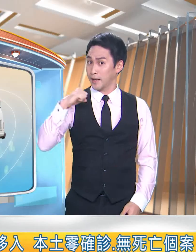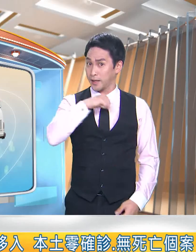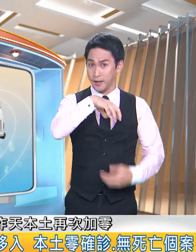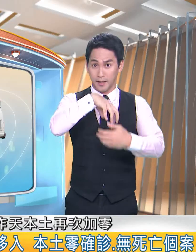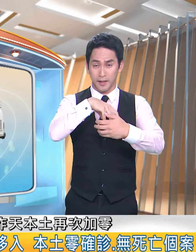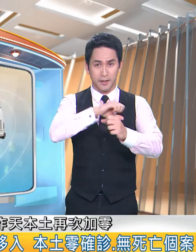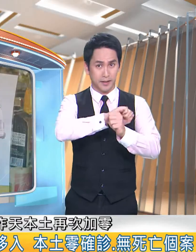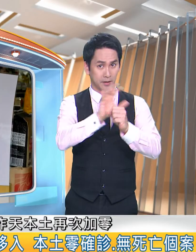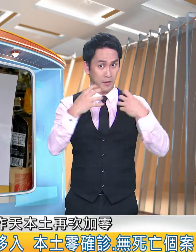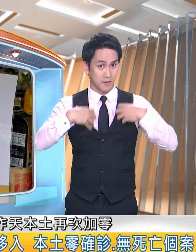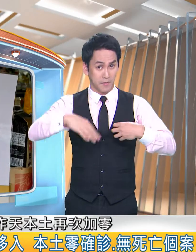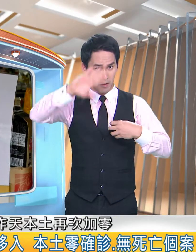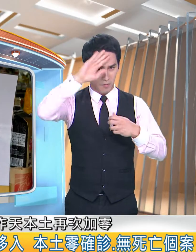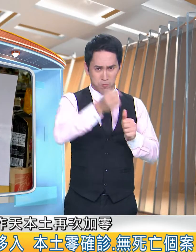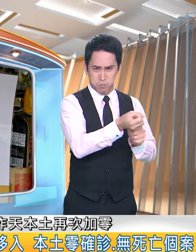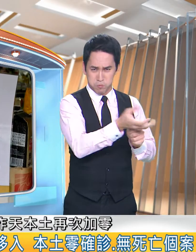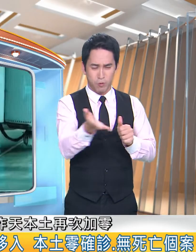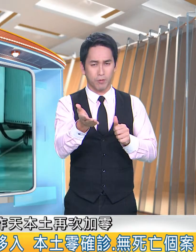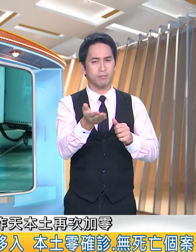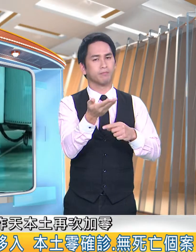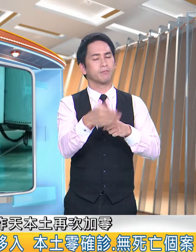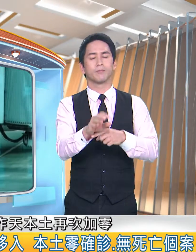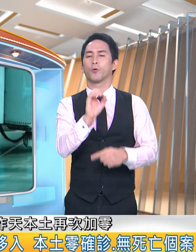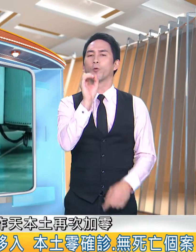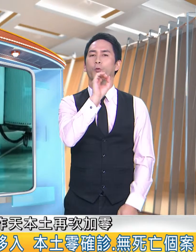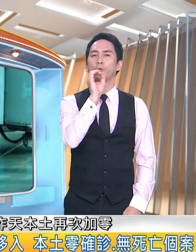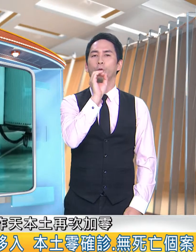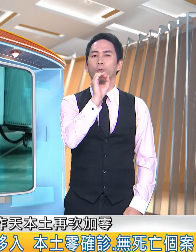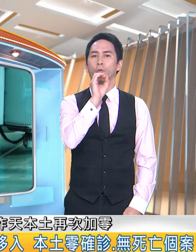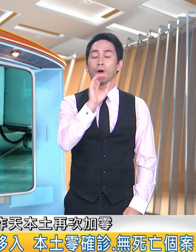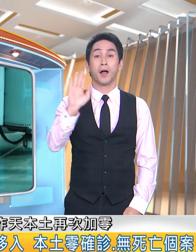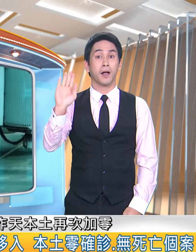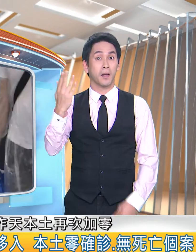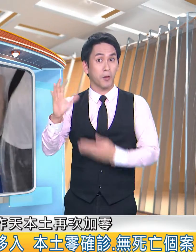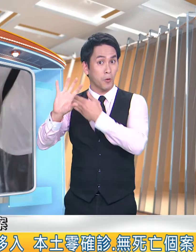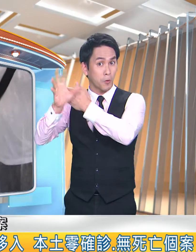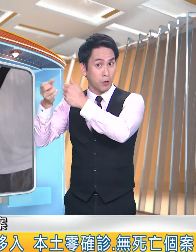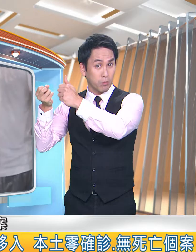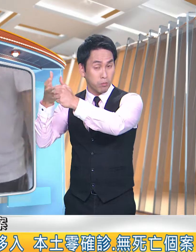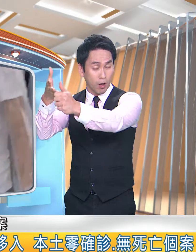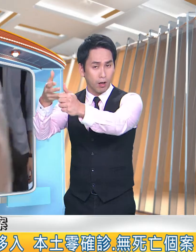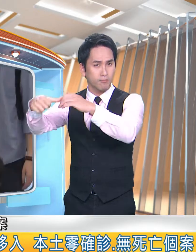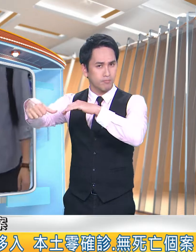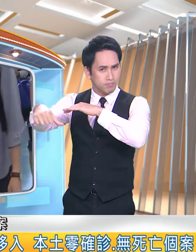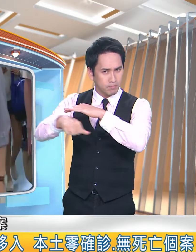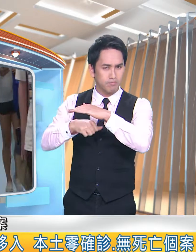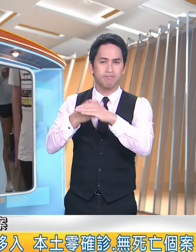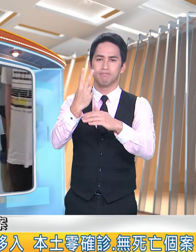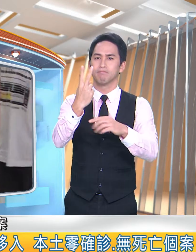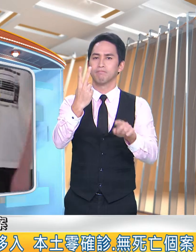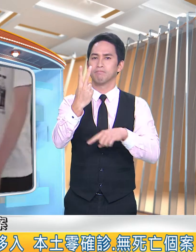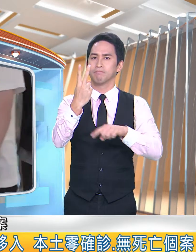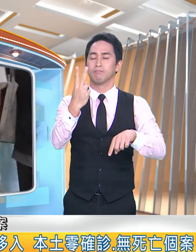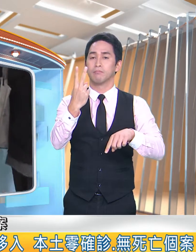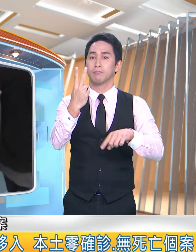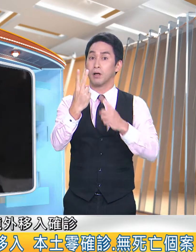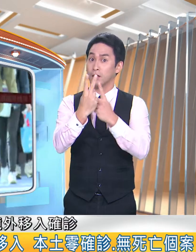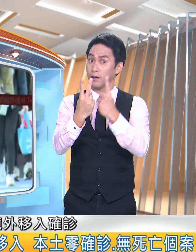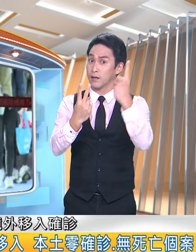新冠肺炎疫情昨天本土再次加零，也没有死亡个案。不过新增了